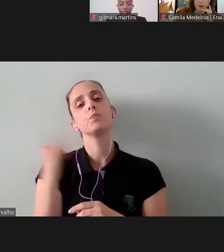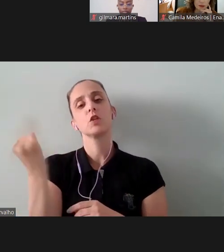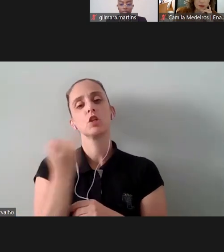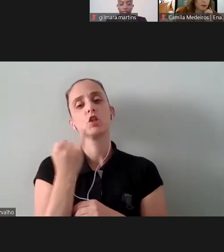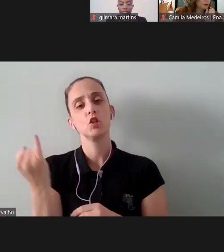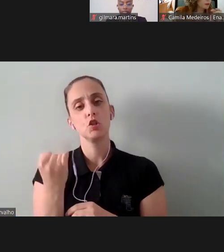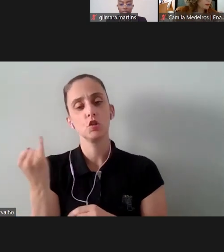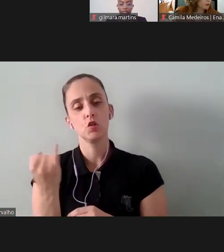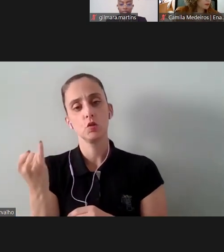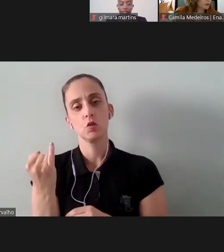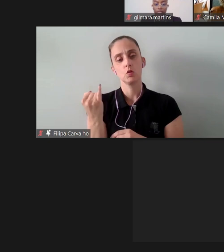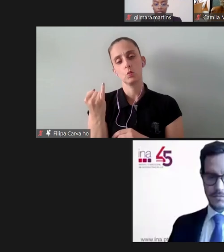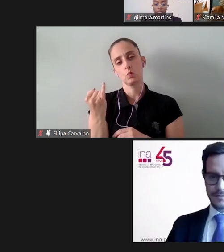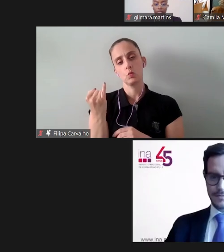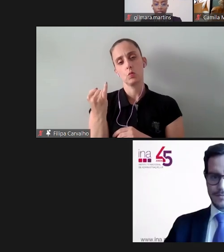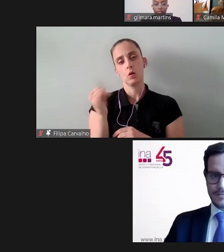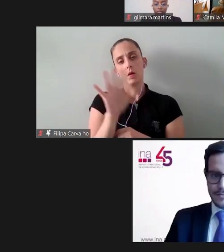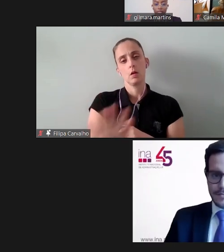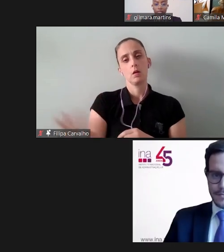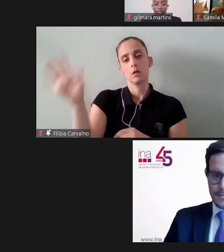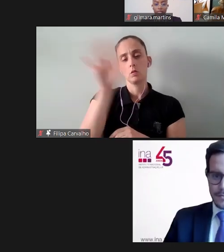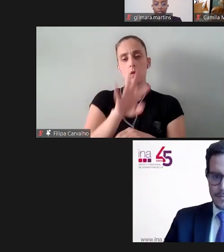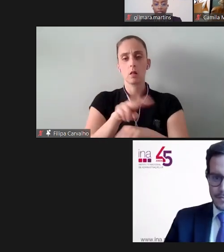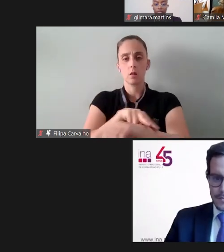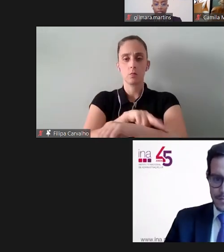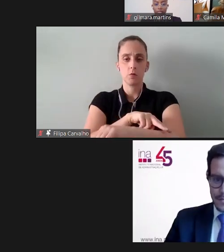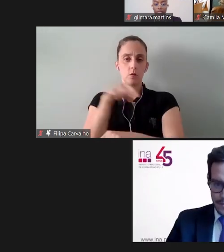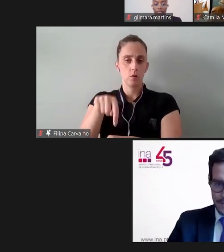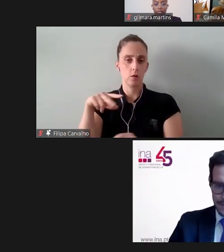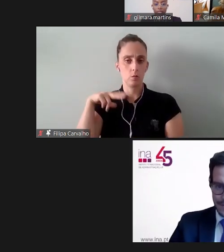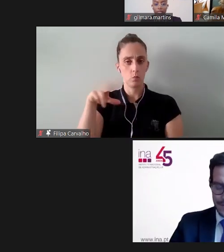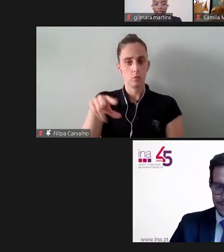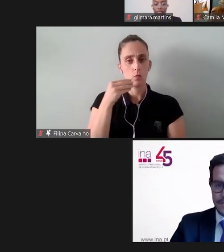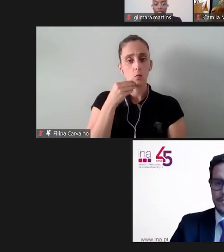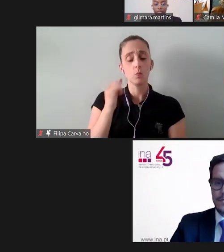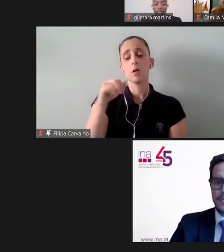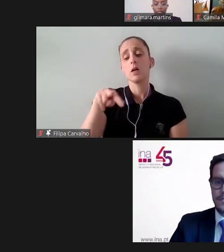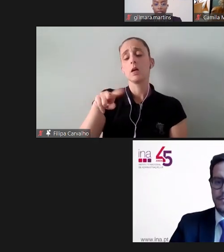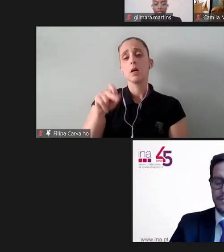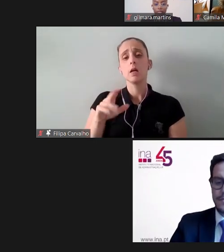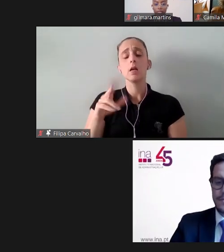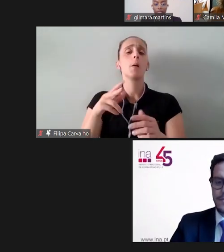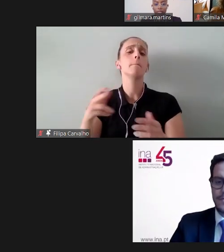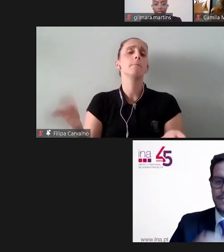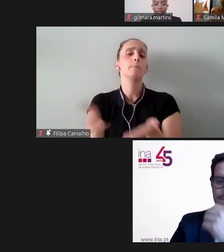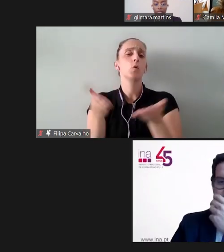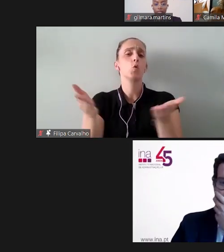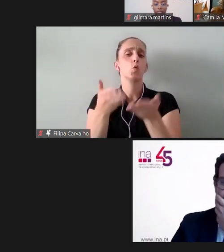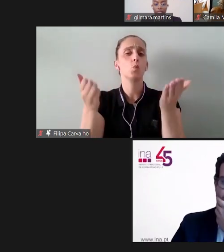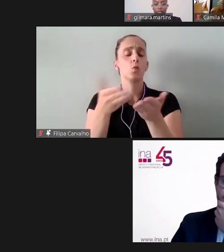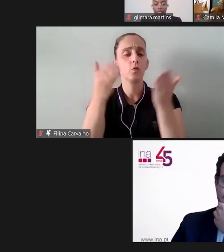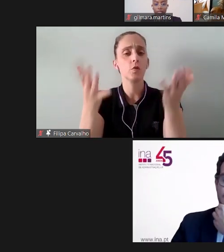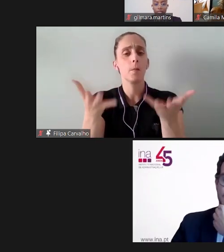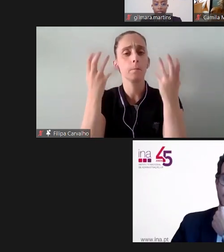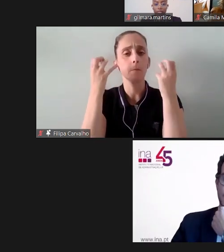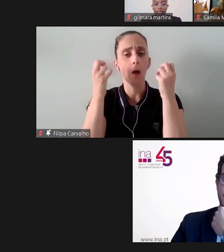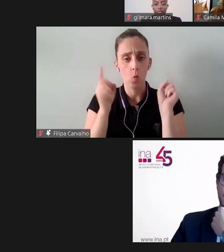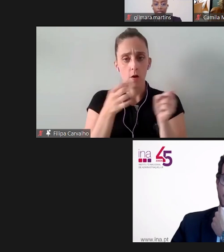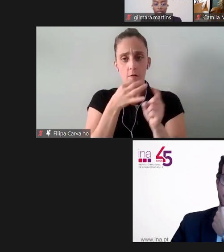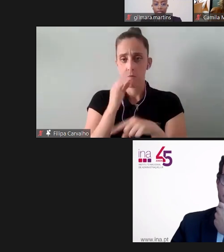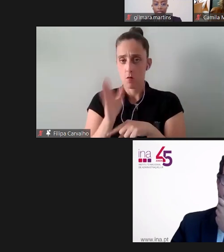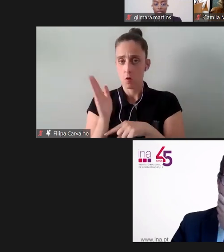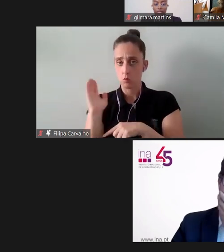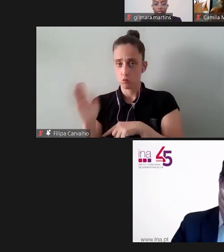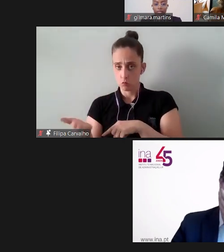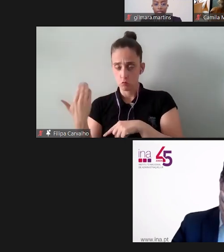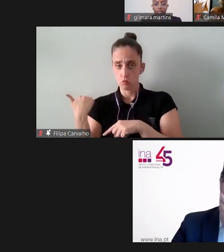Portugal. Falou-nos dos consórcios, falou que o INA está a tentar promover algumas ações